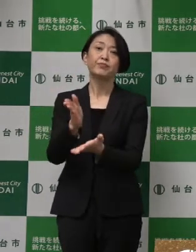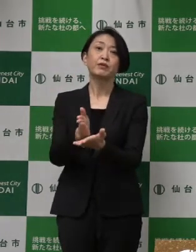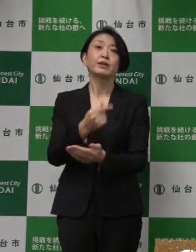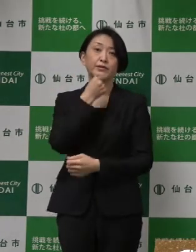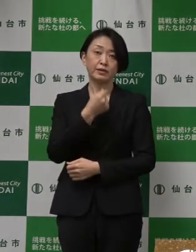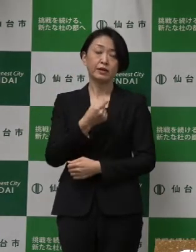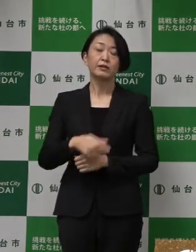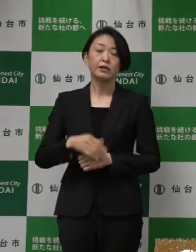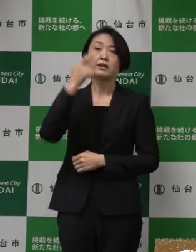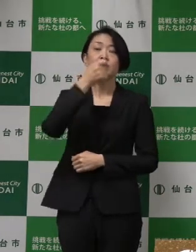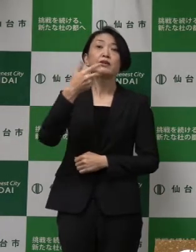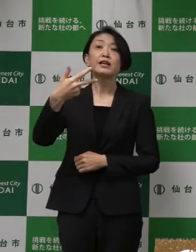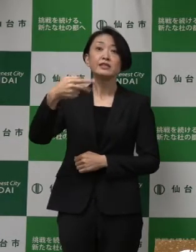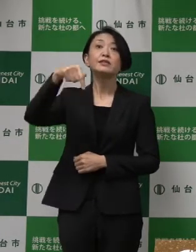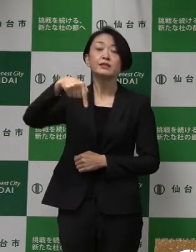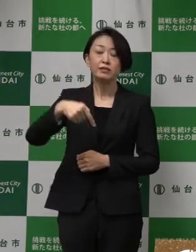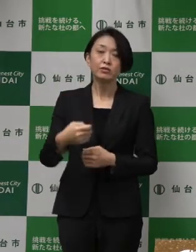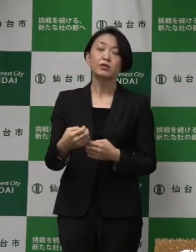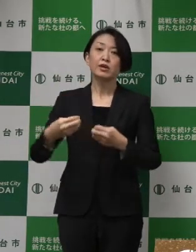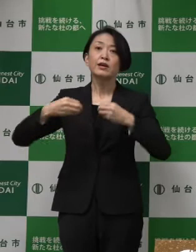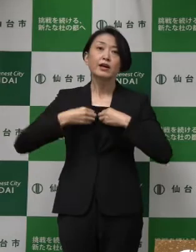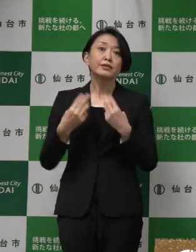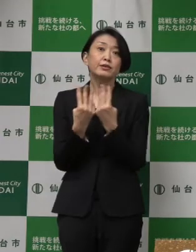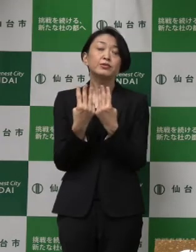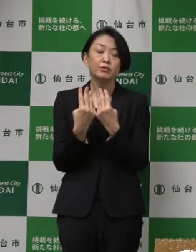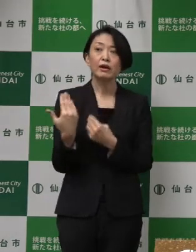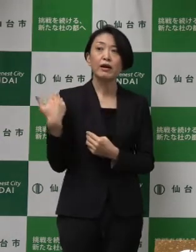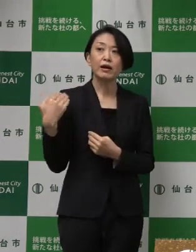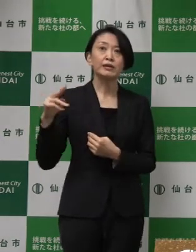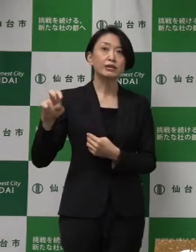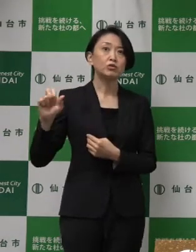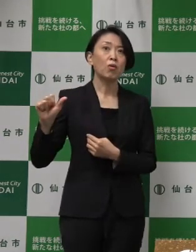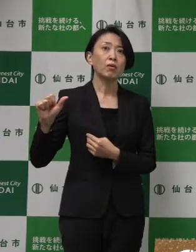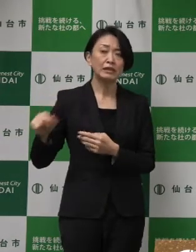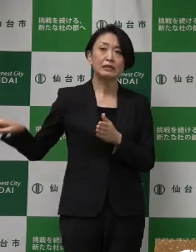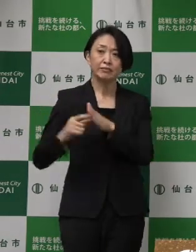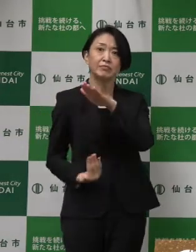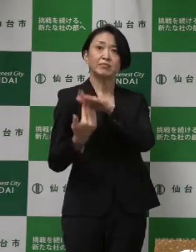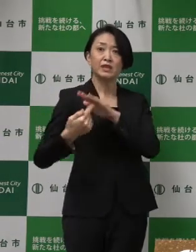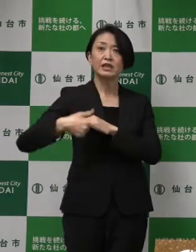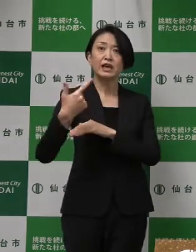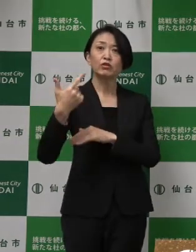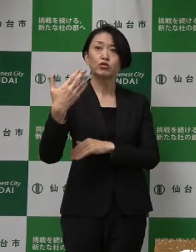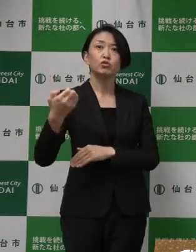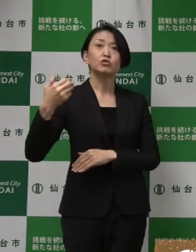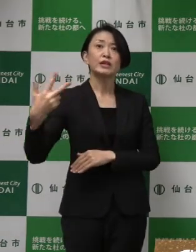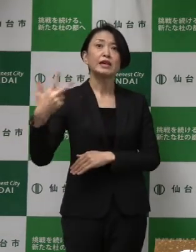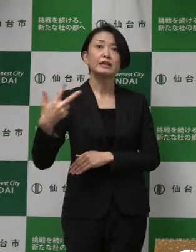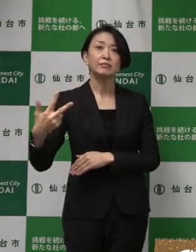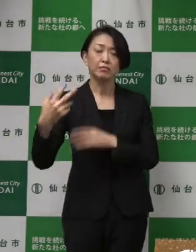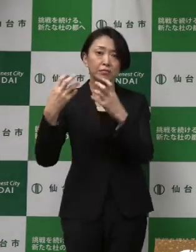市における新規感染者数は先週25日に過去最多となります197名となり